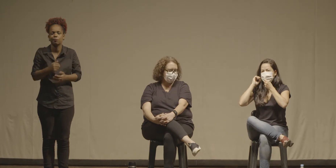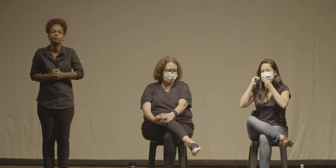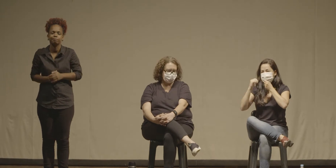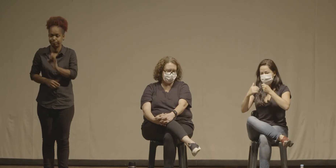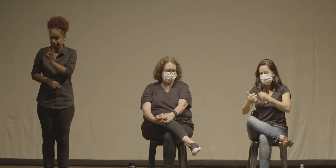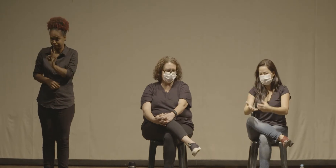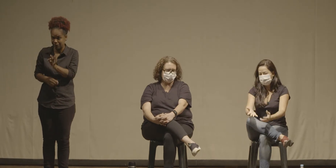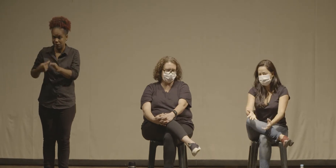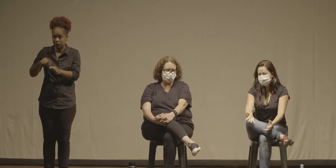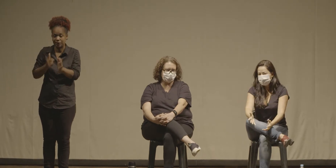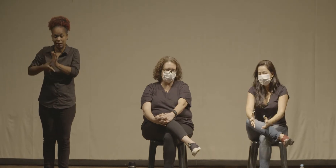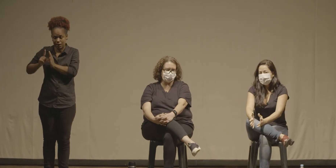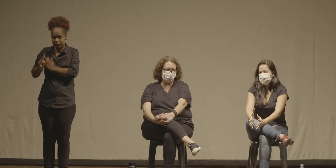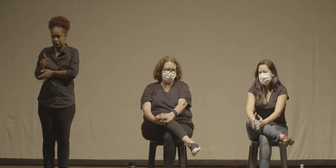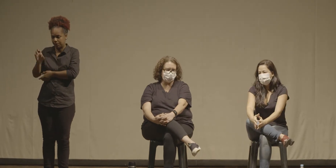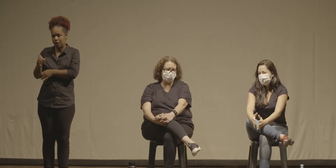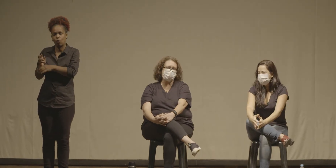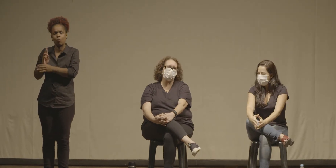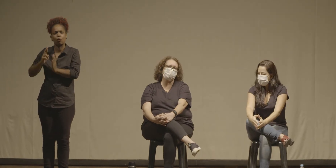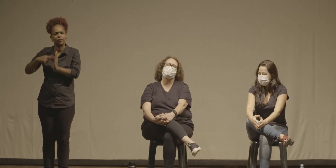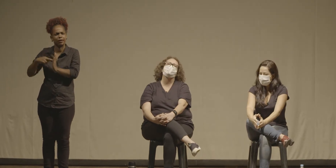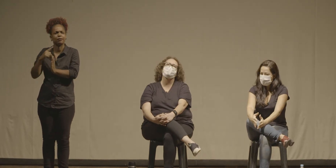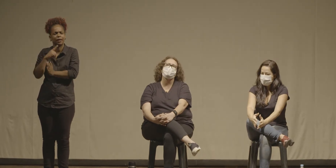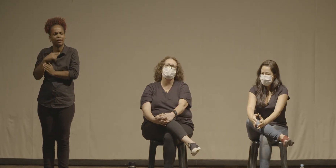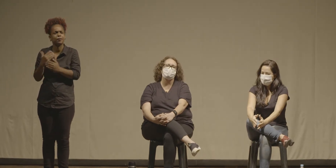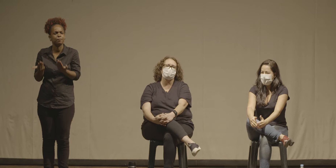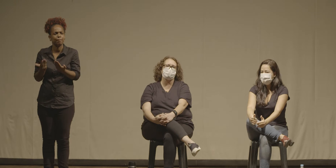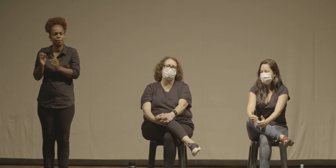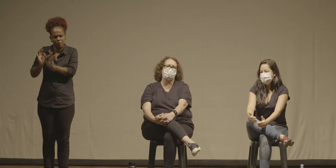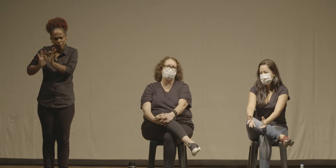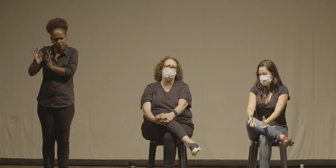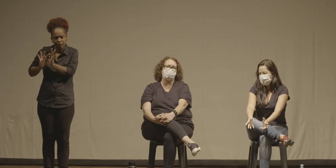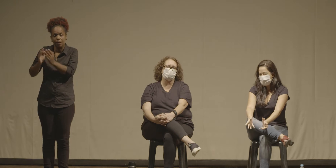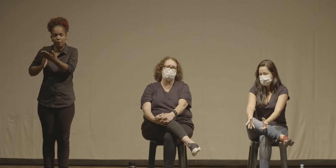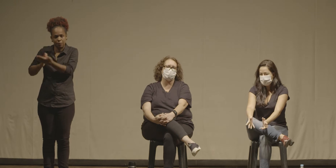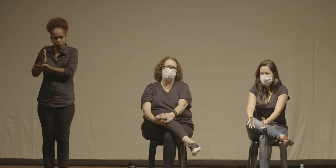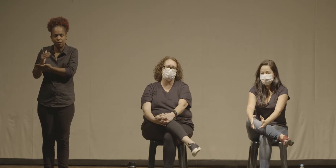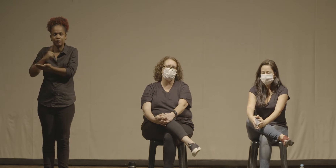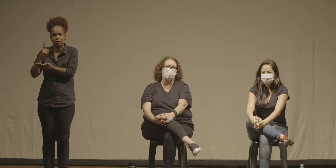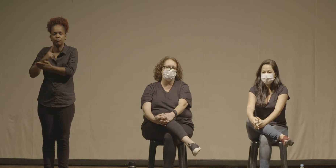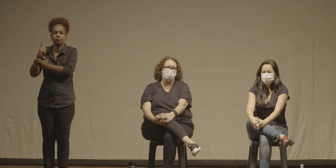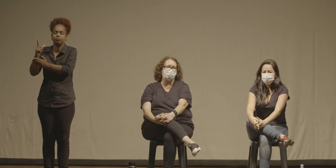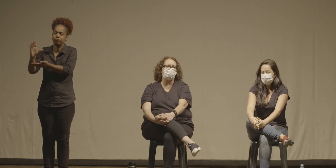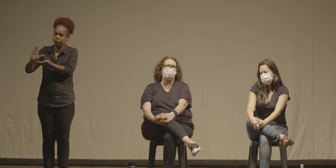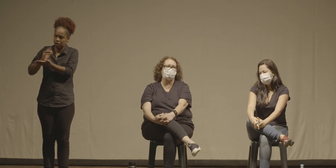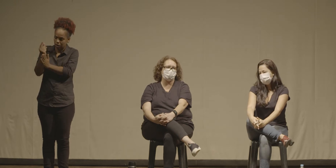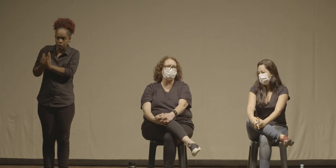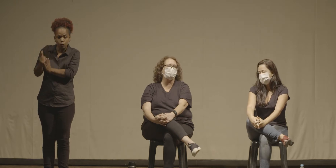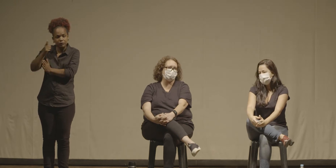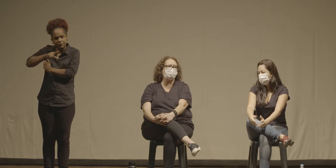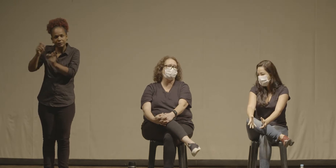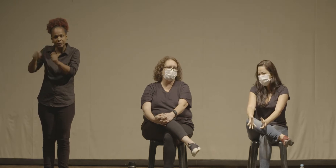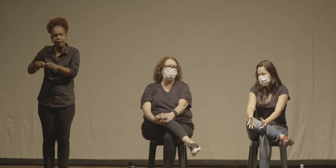Exatamente. A gente fez um pré-roteiro, que era um pré-roteiro para aprovação da captação. Nós tivemos